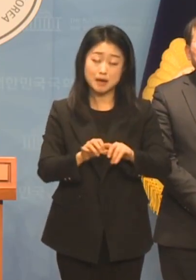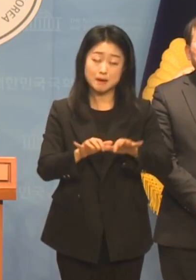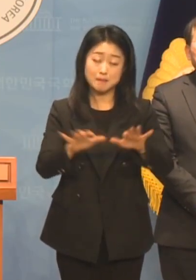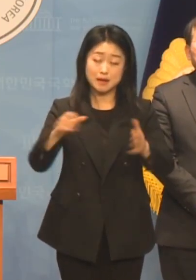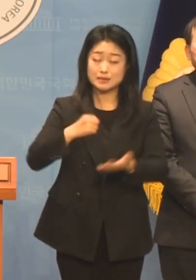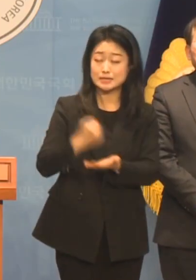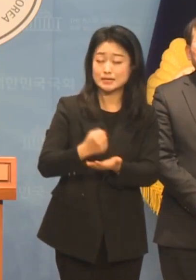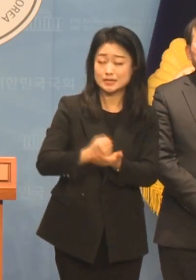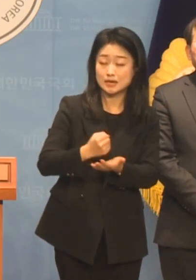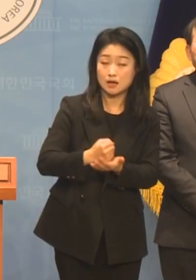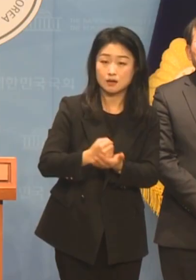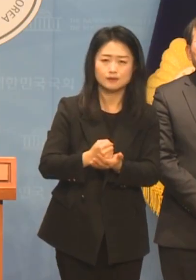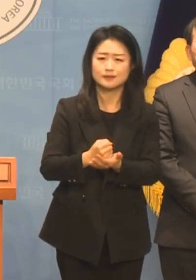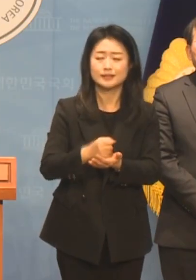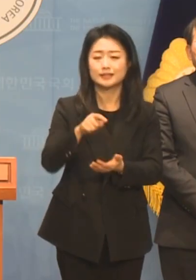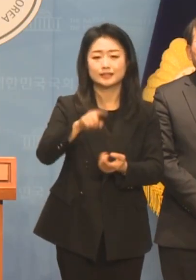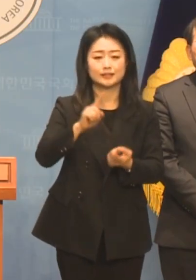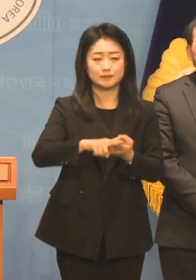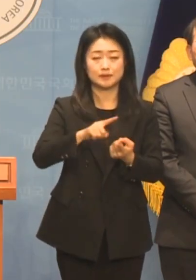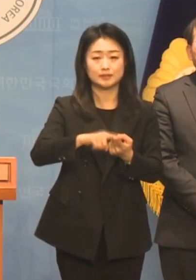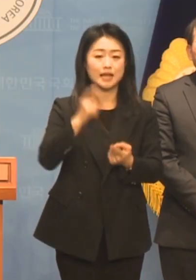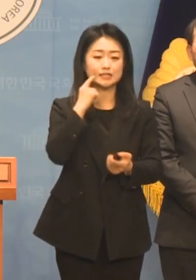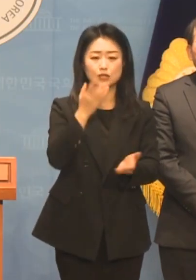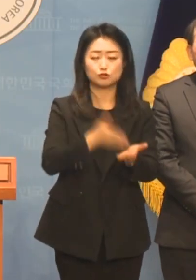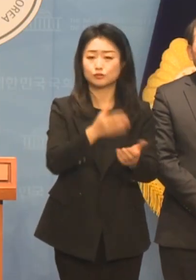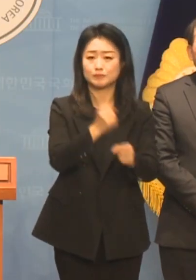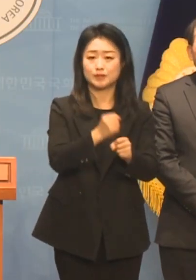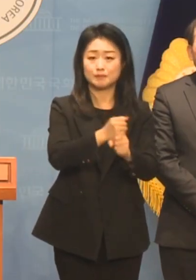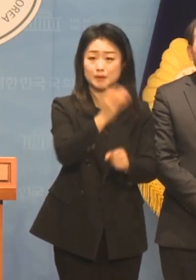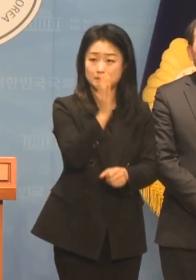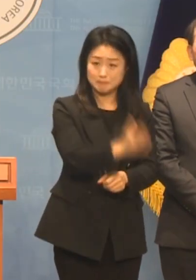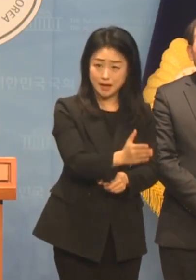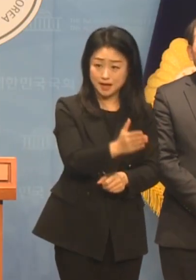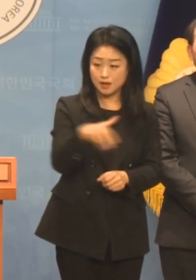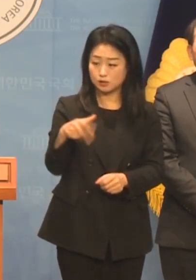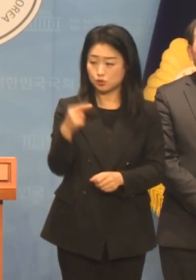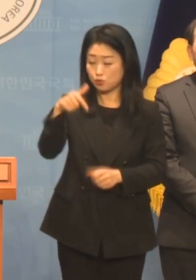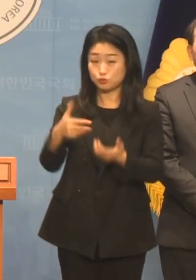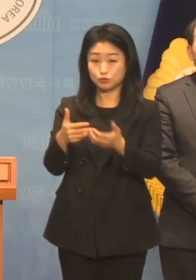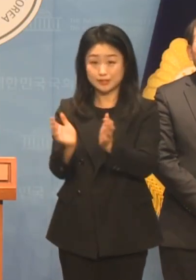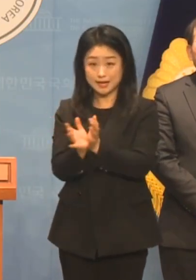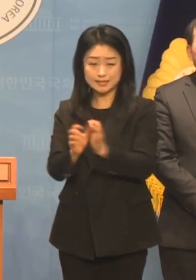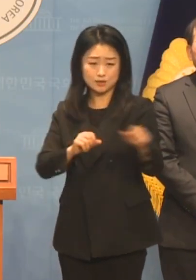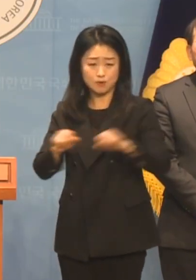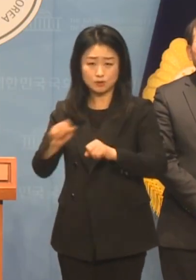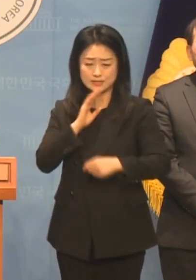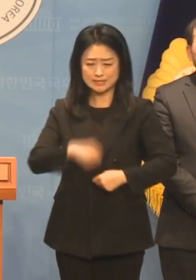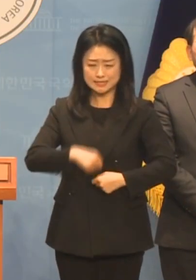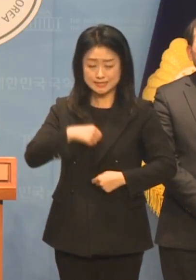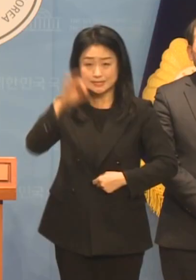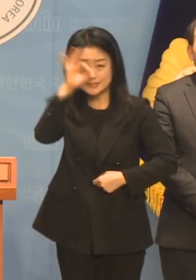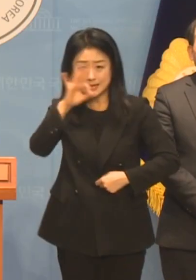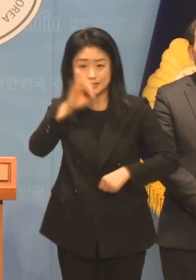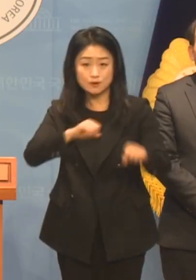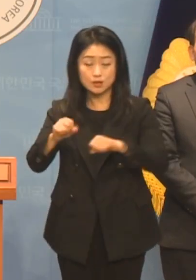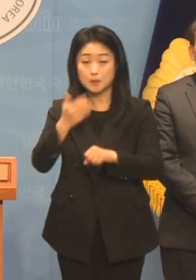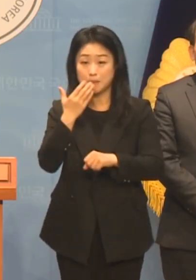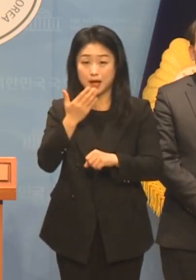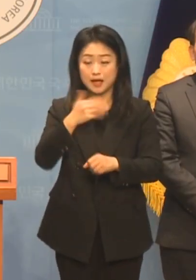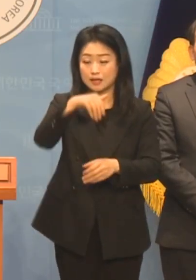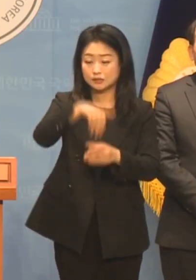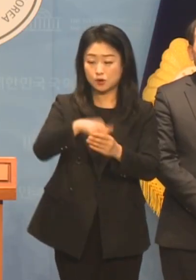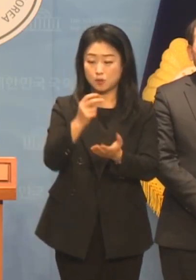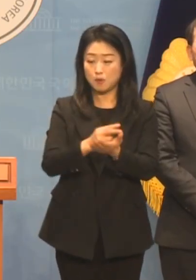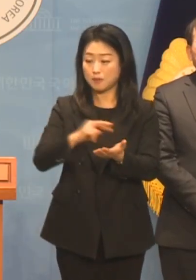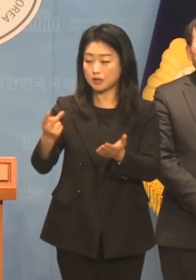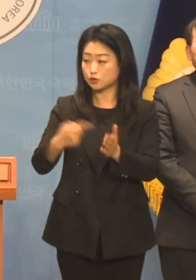민주주의가 더 굳건히 성장할 수 있도록 조국혁신당이 변함없이 진력하겠습니다. 공직선거법 개정안이 통과될